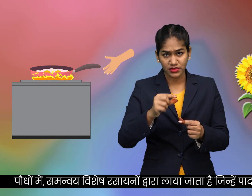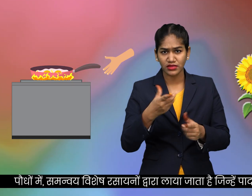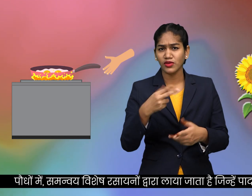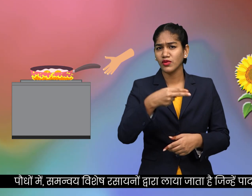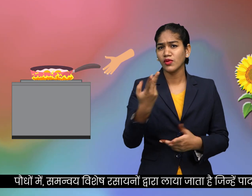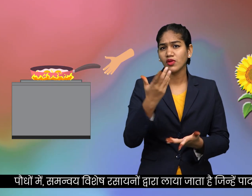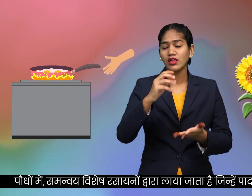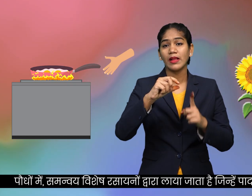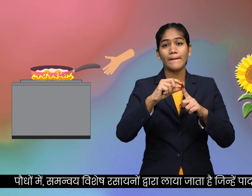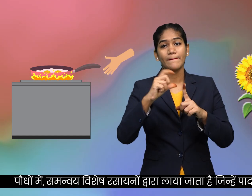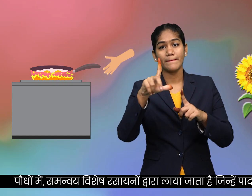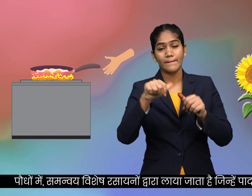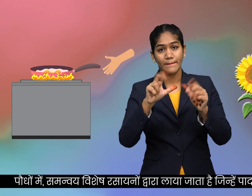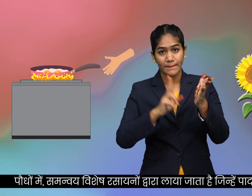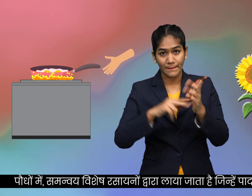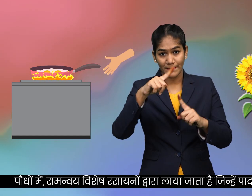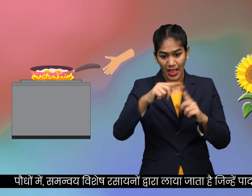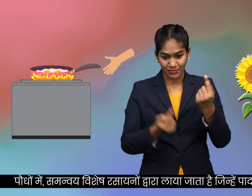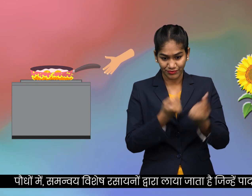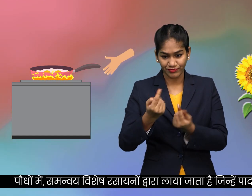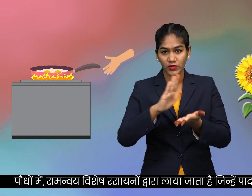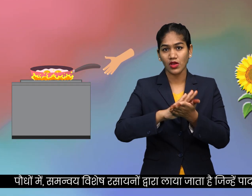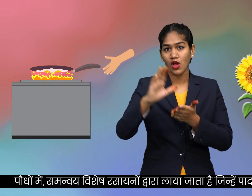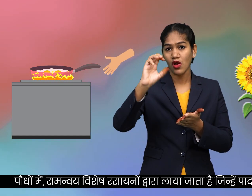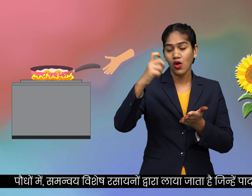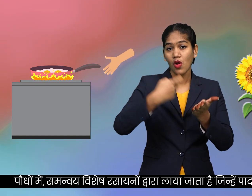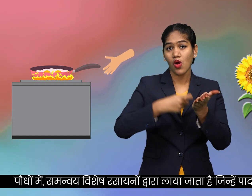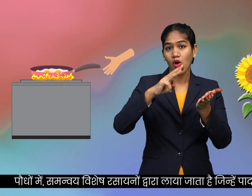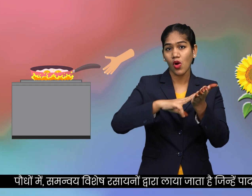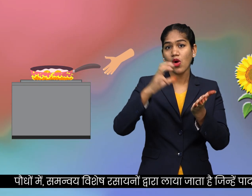जिन्हें पादप हार्मोन कहा जाता है।